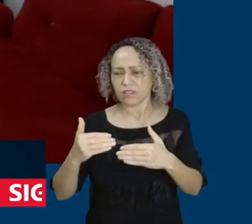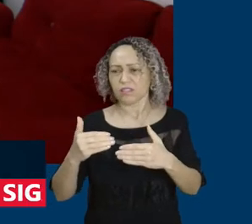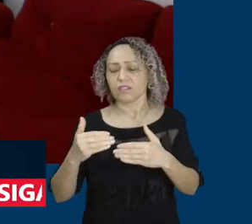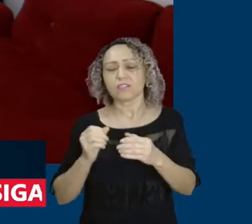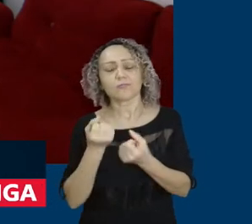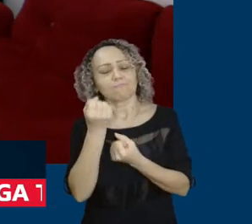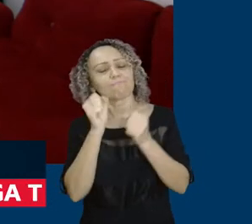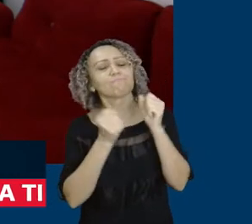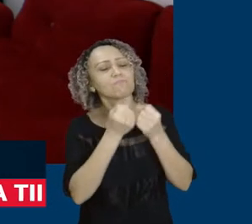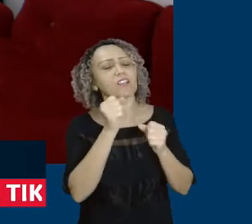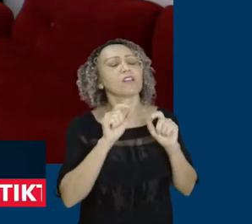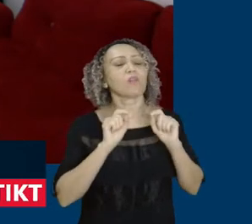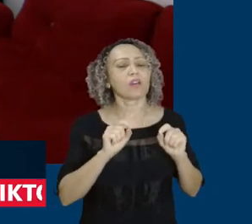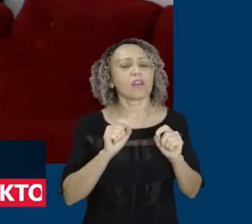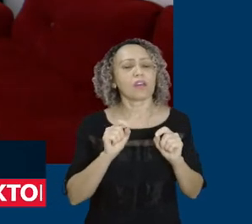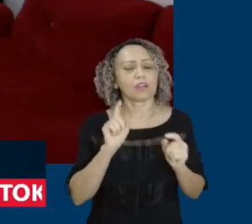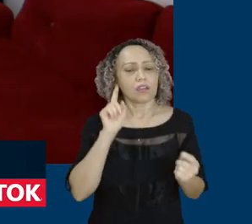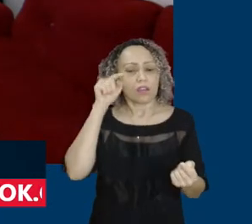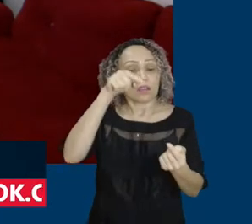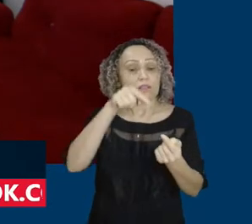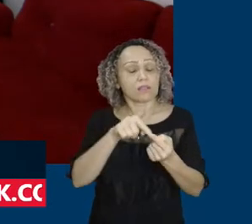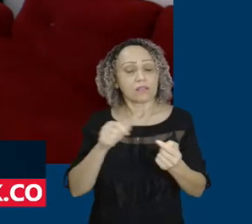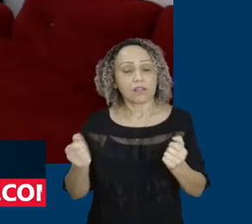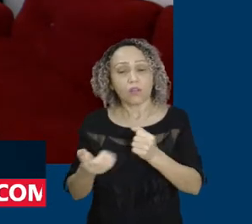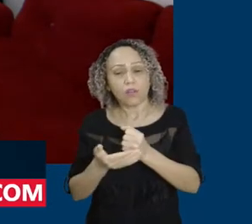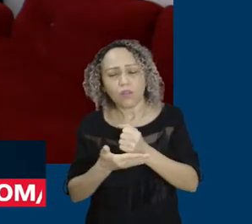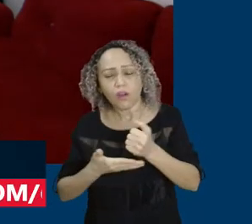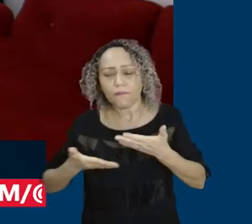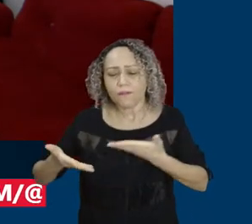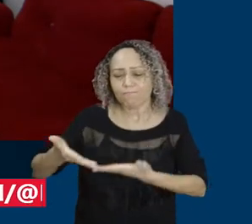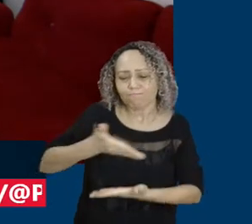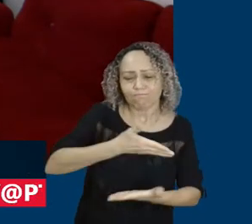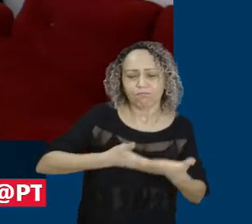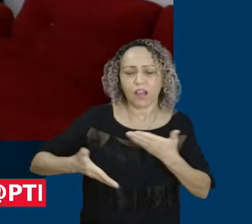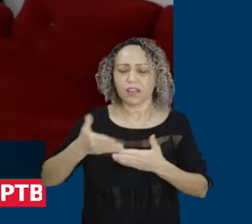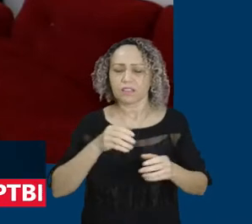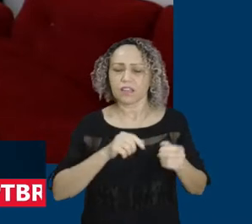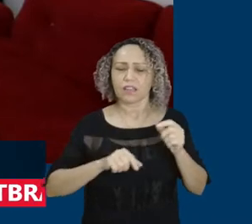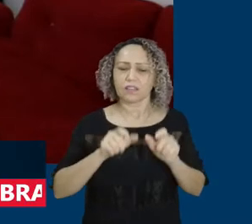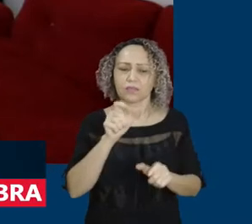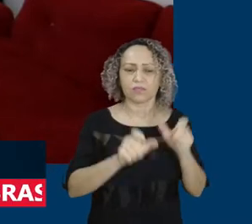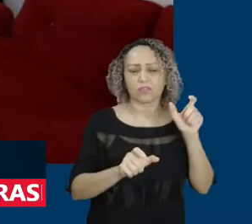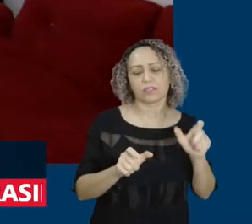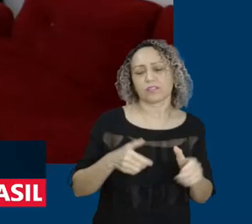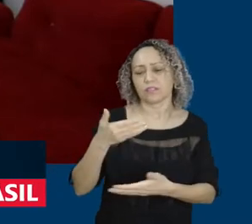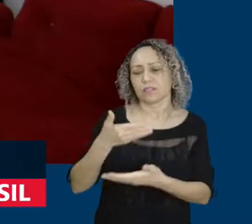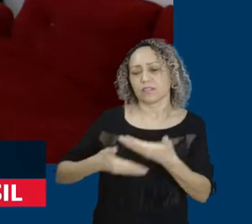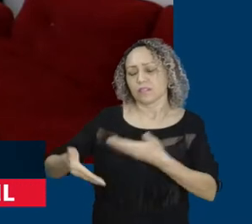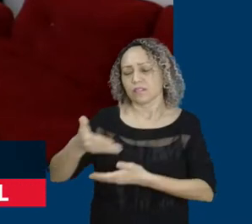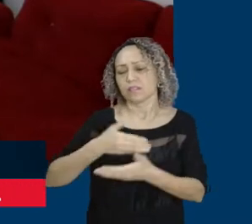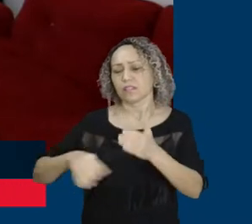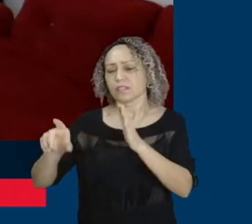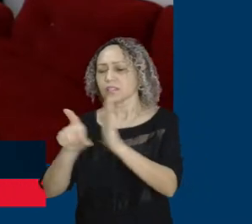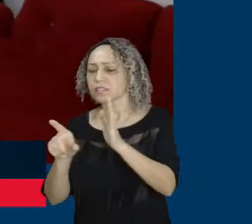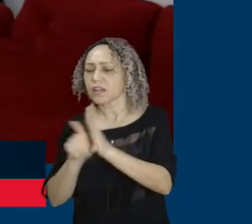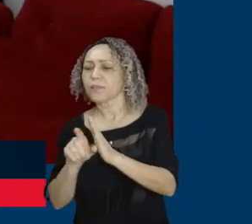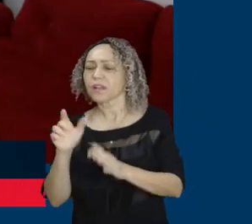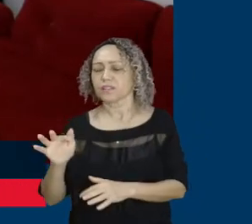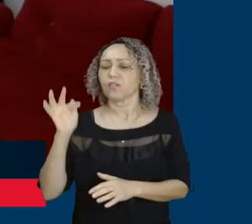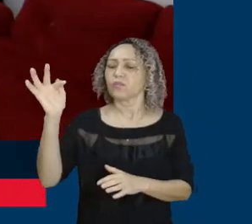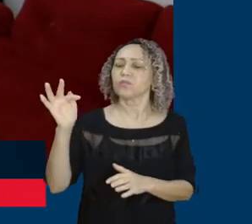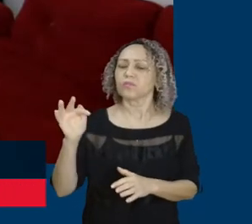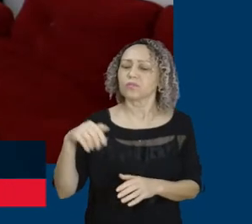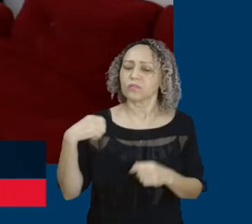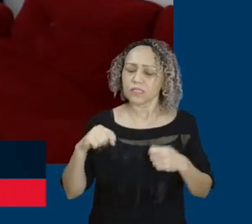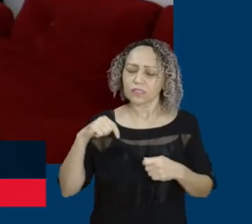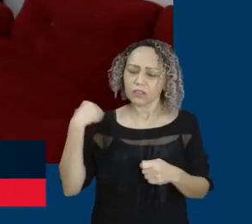reindustrialização e que leve em conta novas bases para as relações trabalhistas no futuro. Daí a necessidade da gente rever os pontos